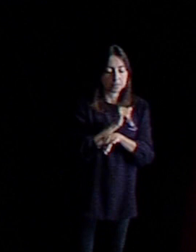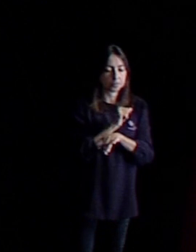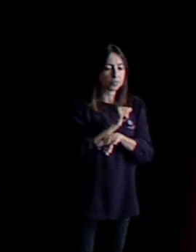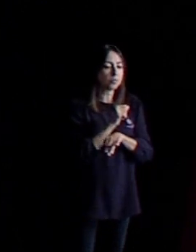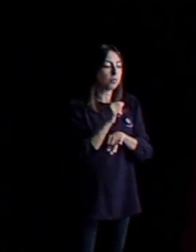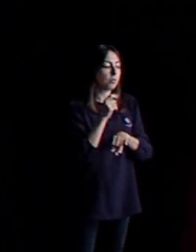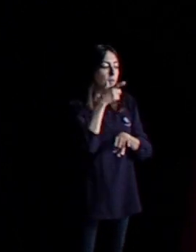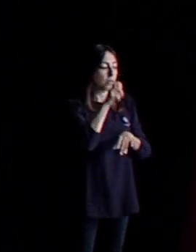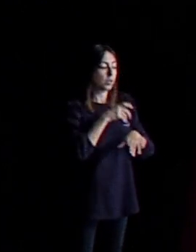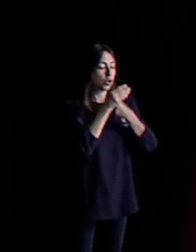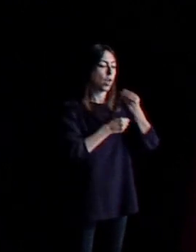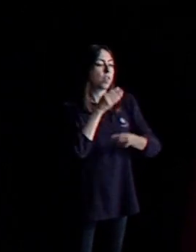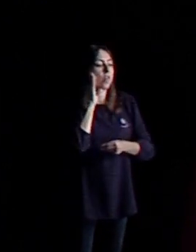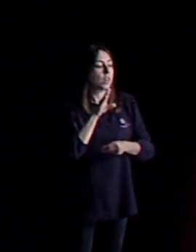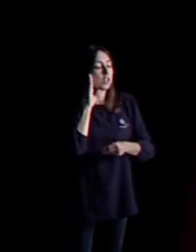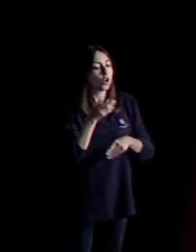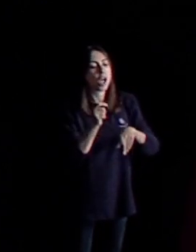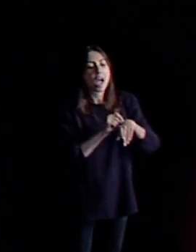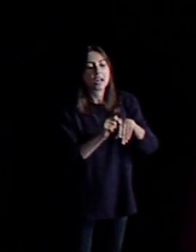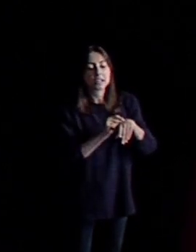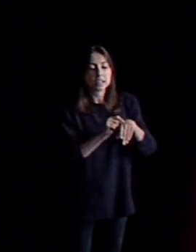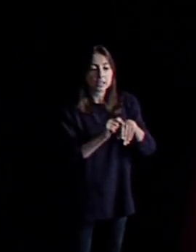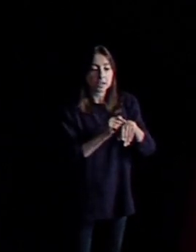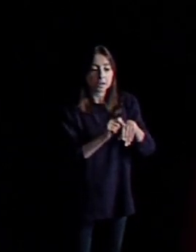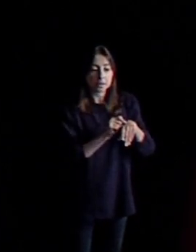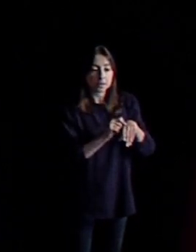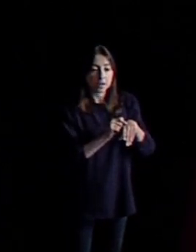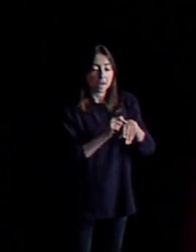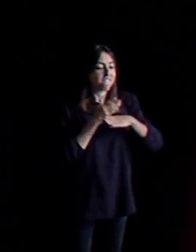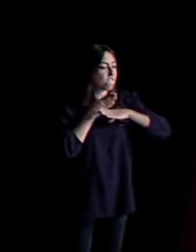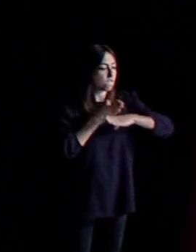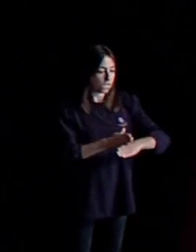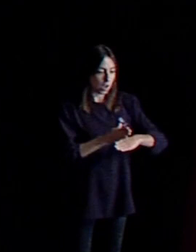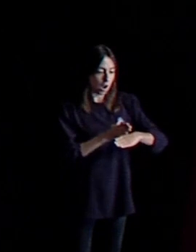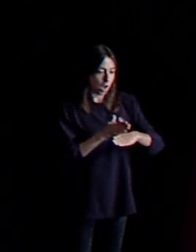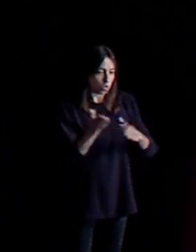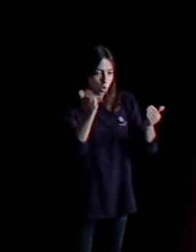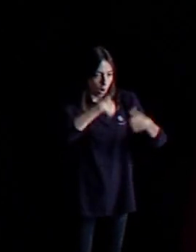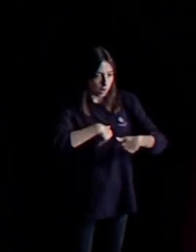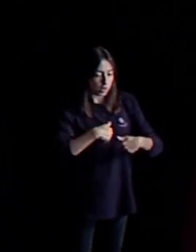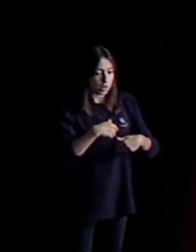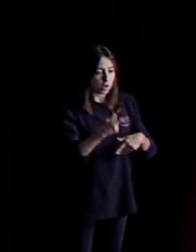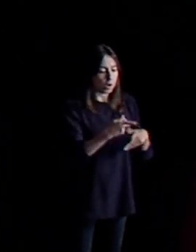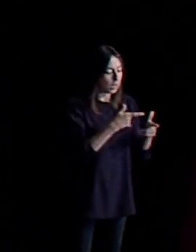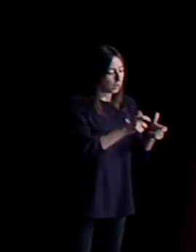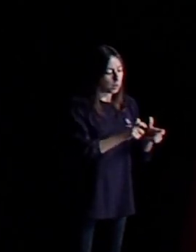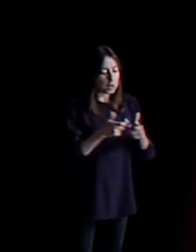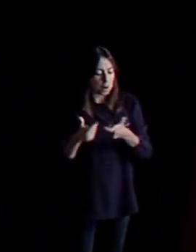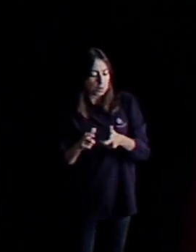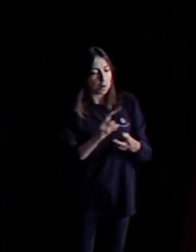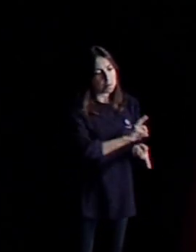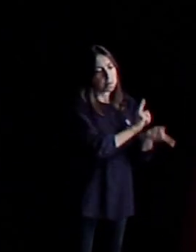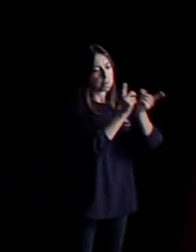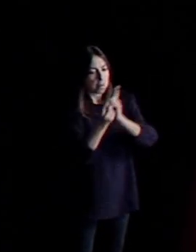Los agresores no tienen unas características fijas, pasan de una categoría a otra, pueden pasar